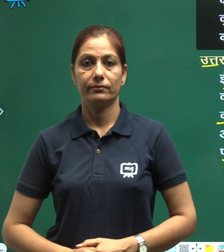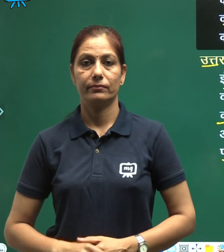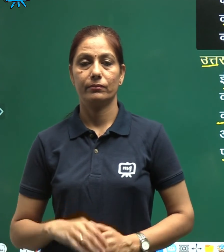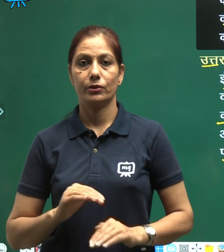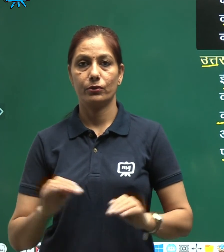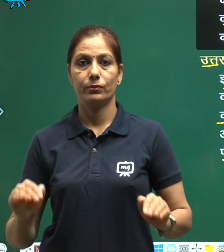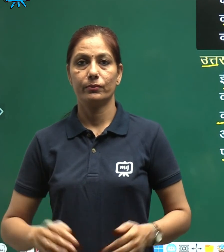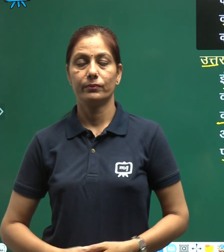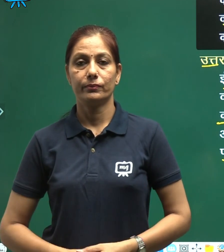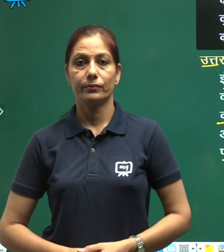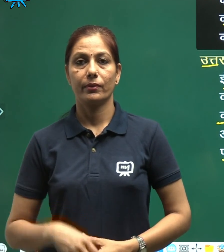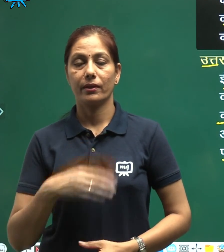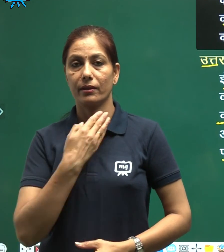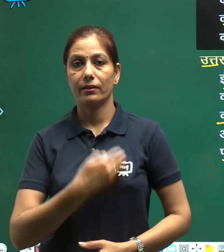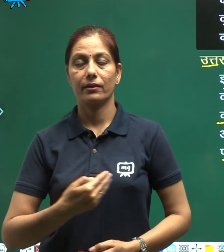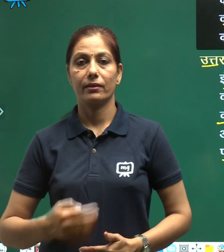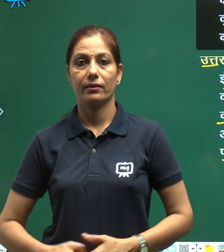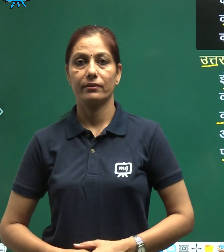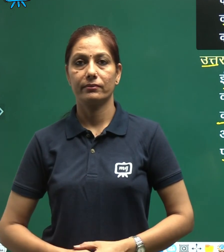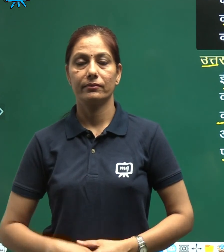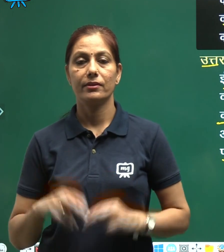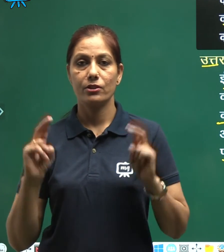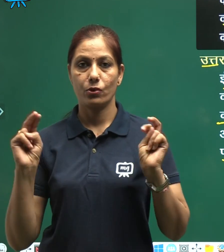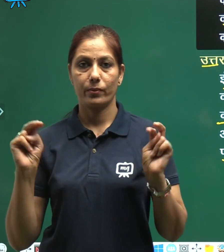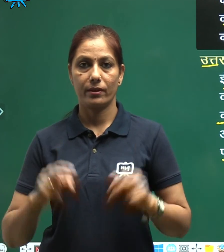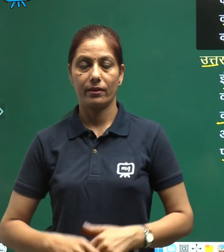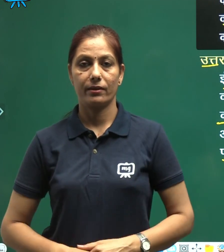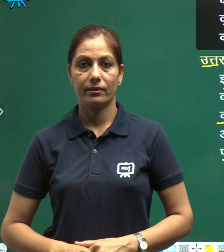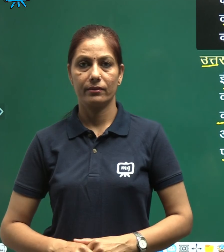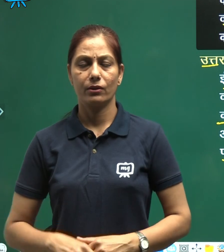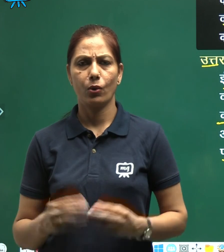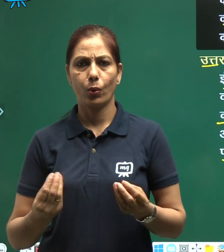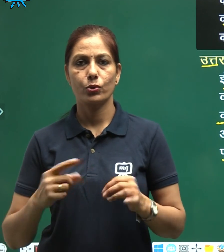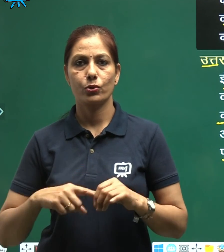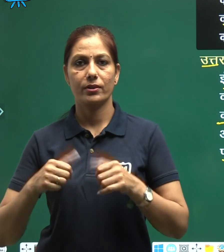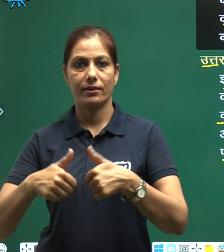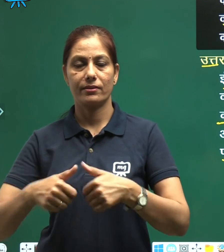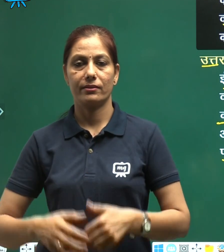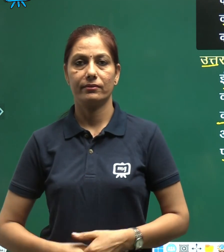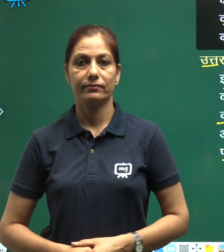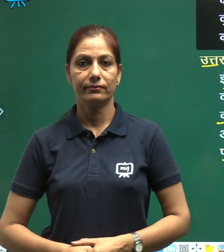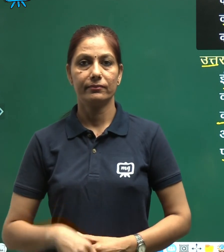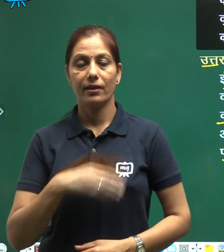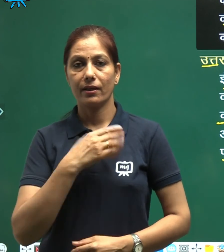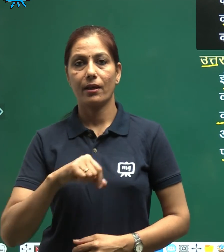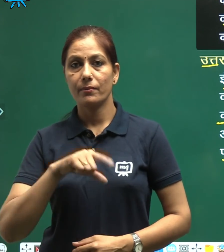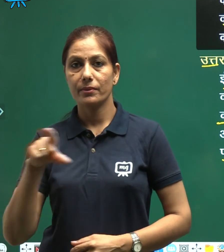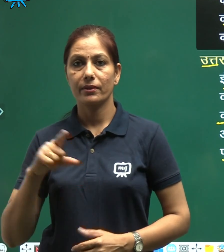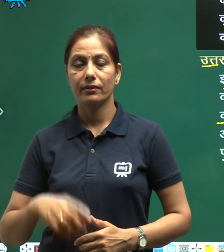बच्चों, ये थे इस अध्याय के कुछ प्रश्नोत्तर। इन्हें